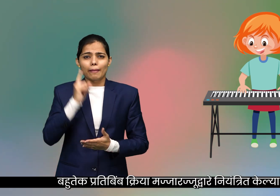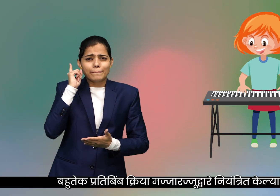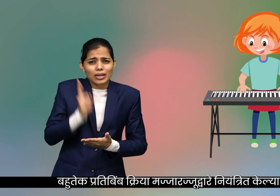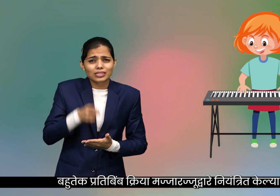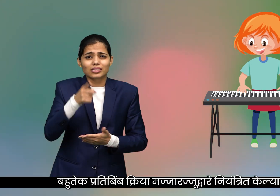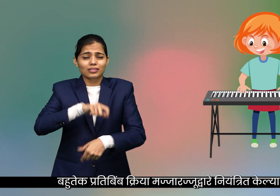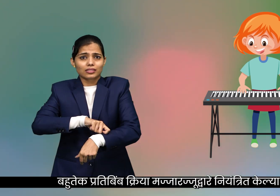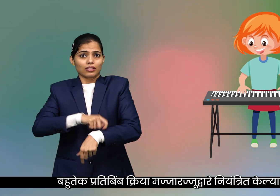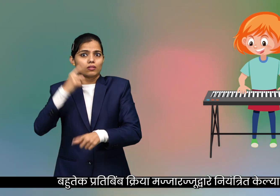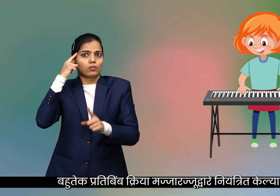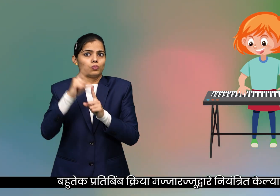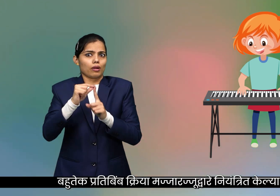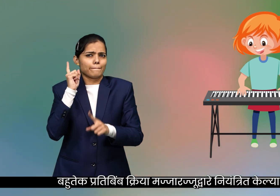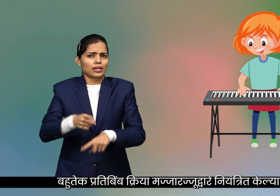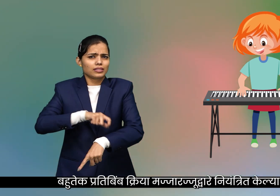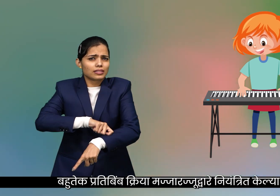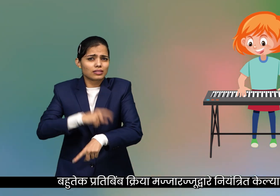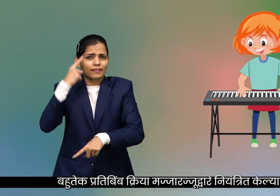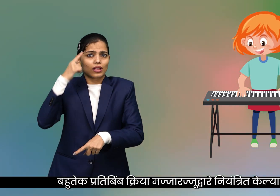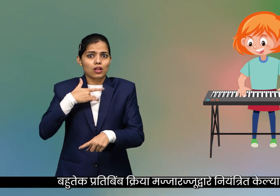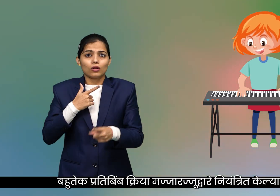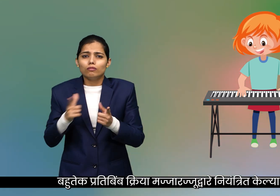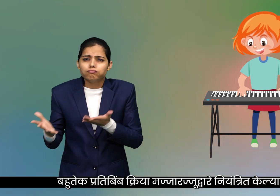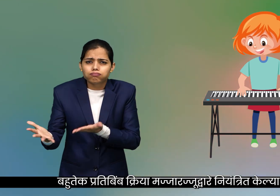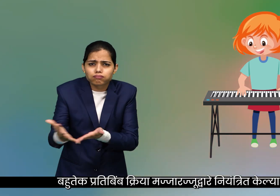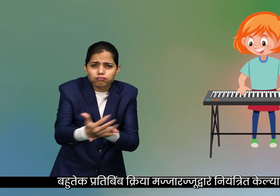बहुतेक प्रतिबिंब क्रिया मज्जारज्जूद्वारे नियंत्रित केल्या जातात,